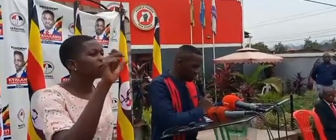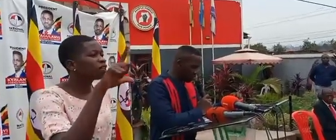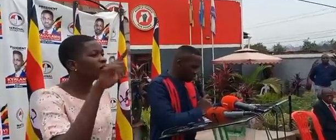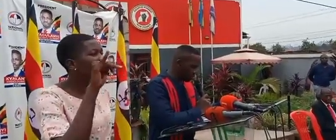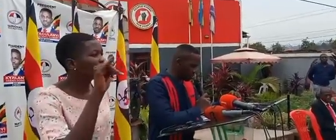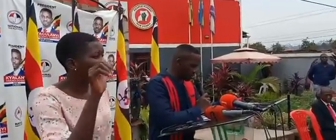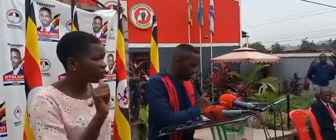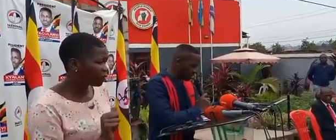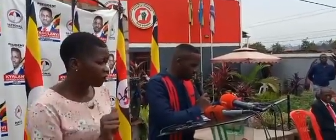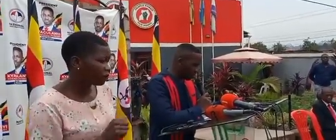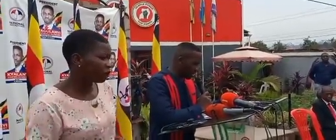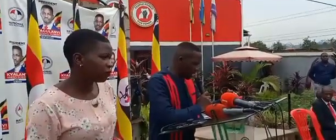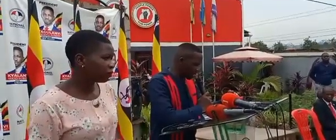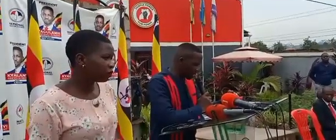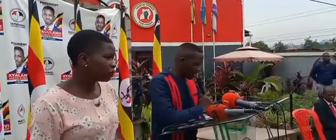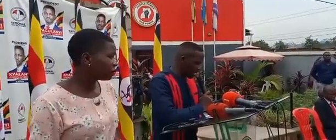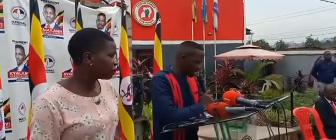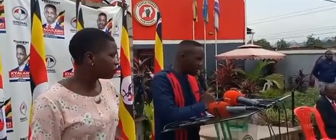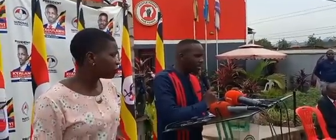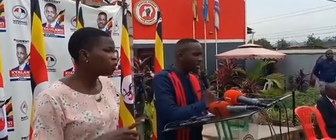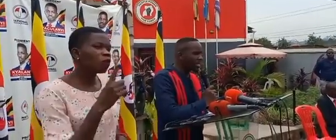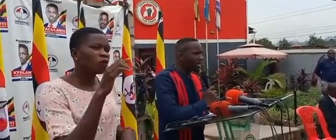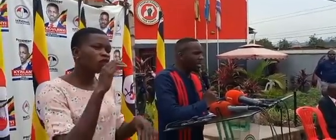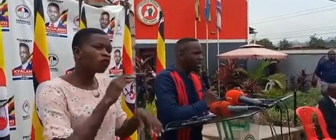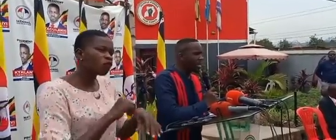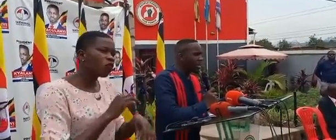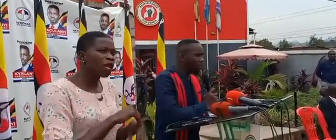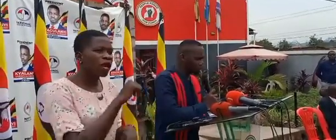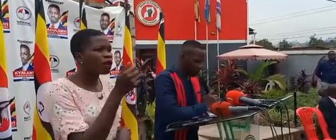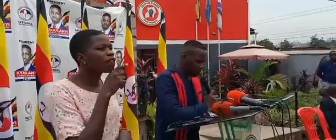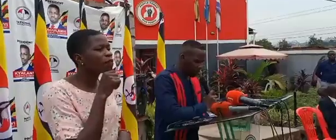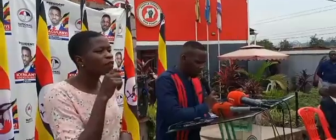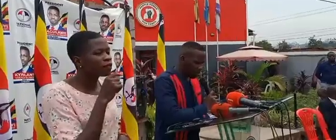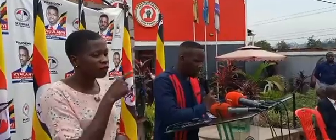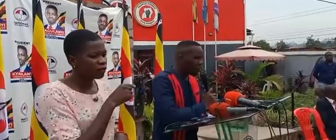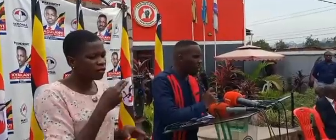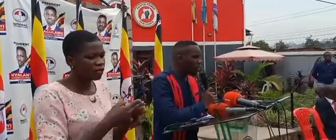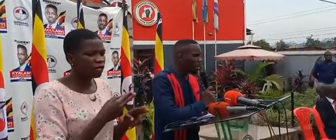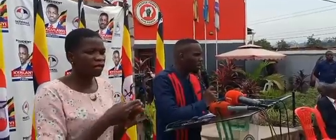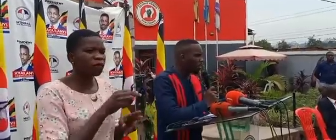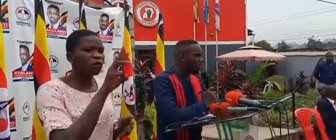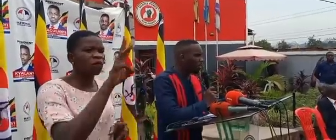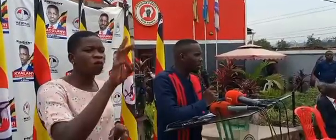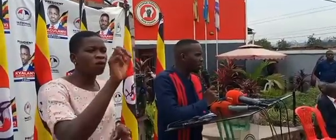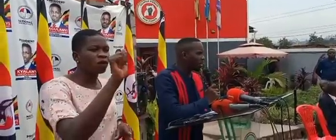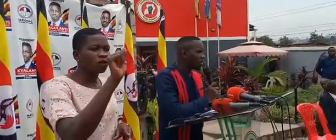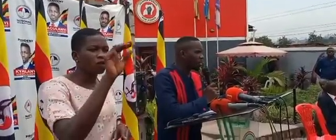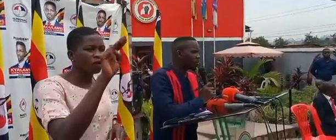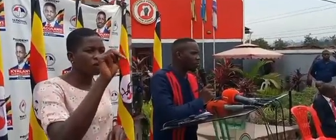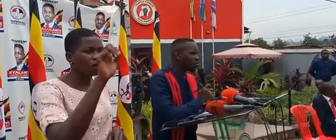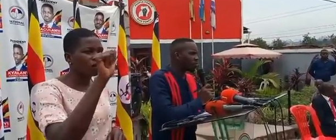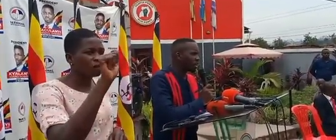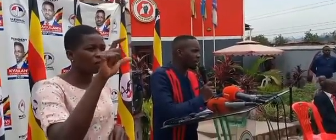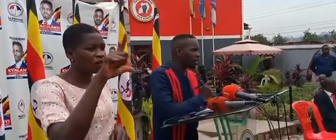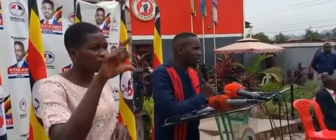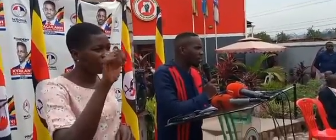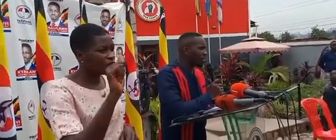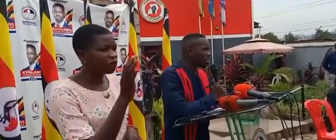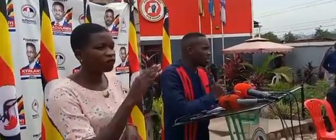omu wamala saati ono bamuwamba ne